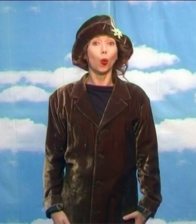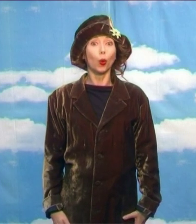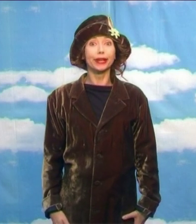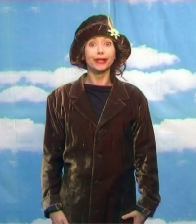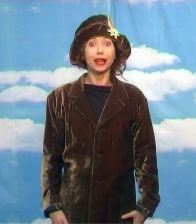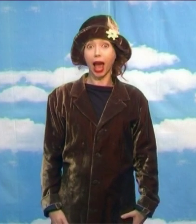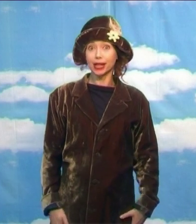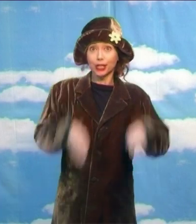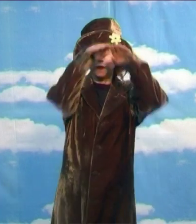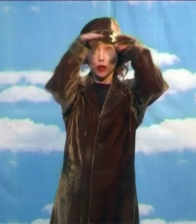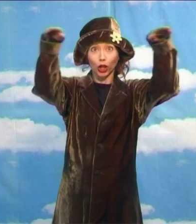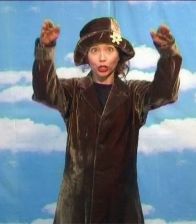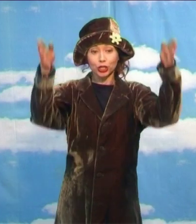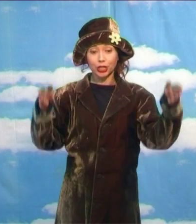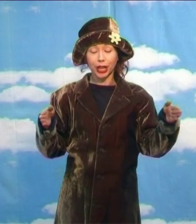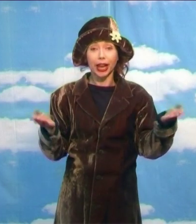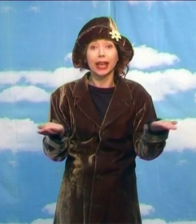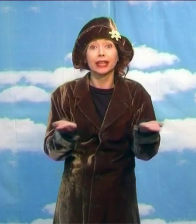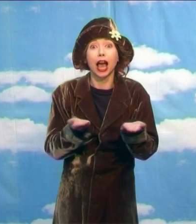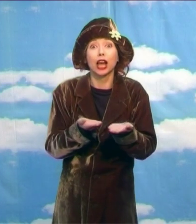Och i hans fönster hänga